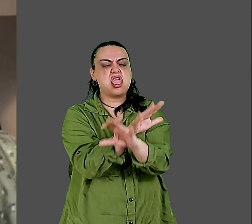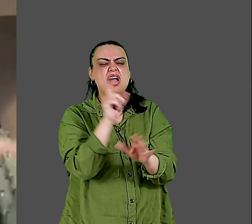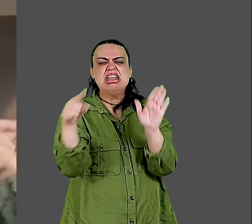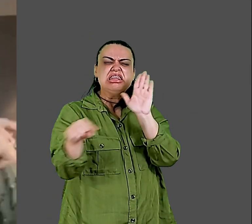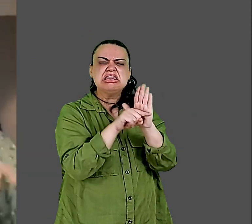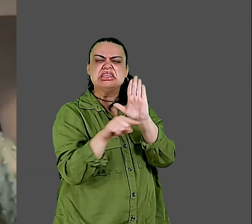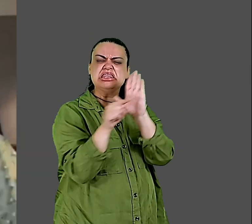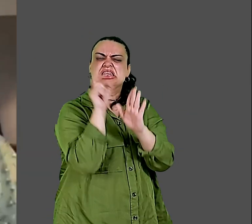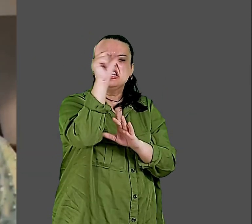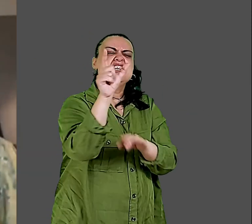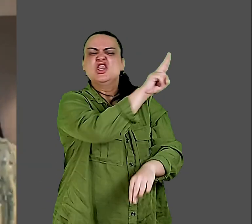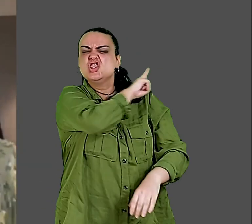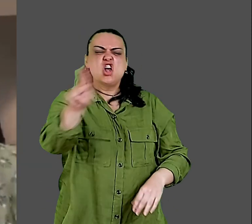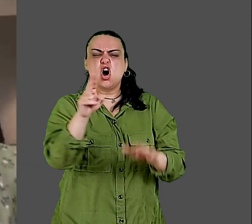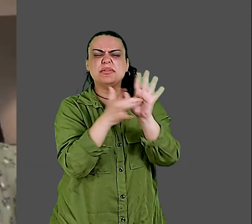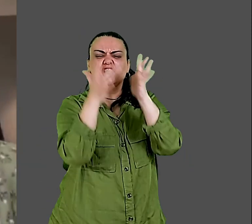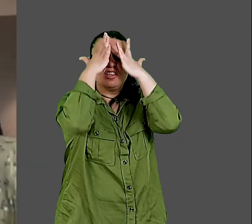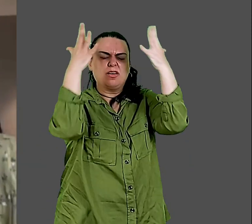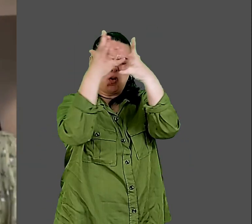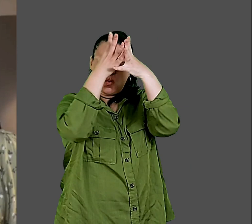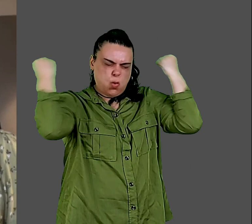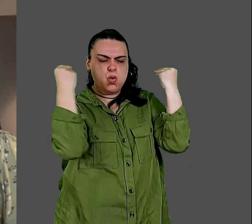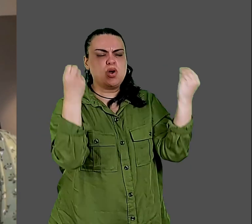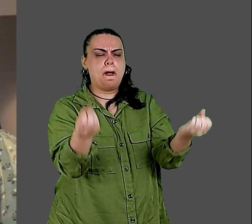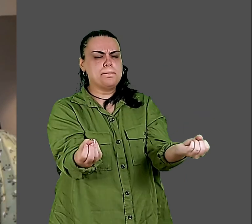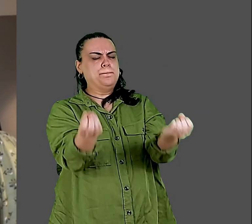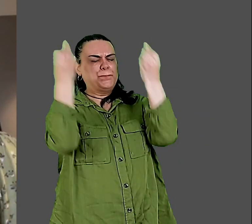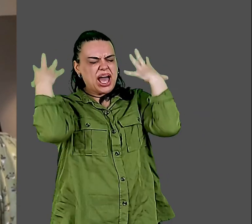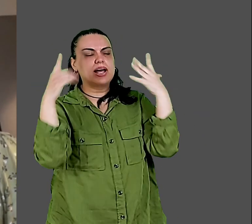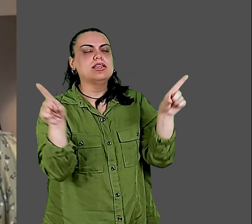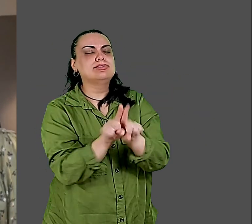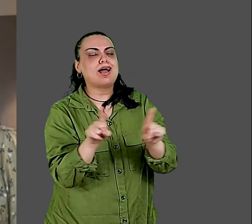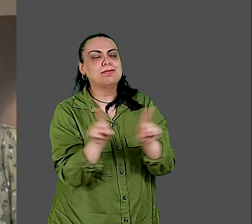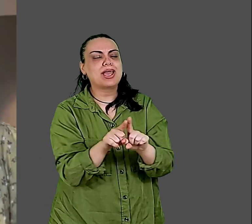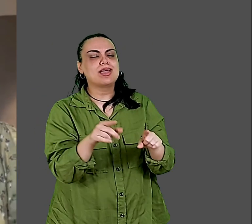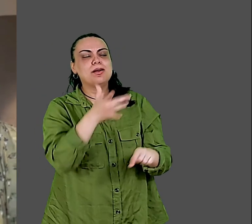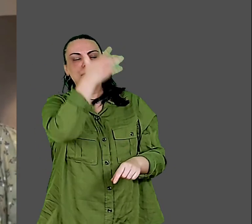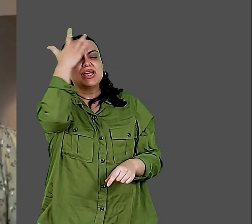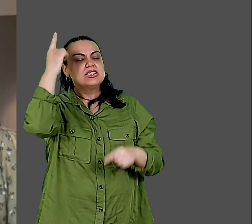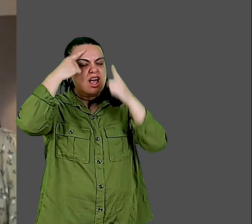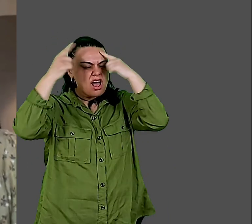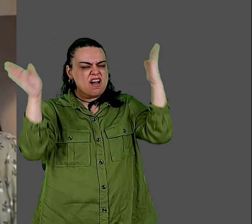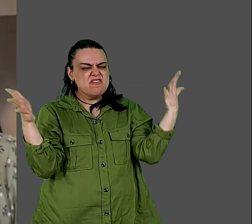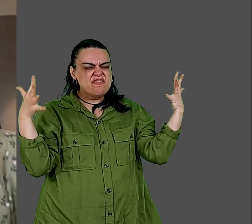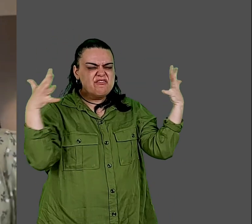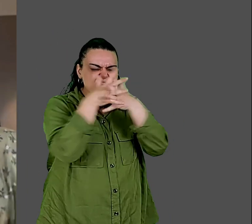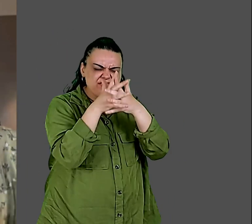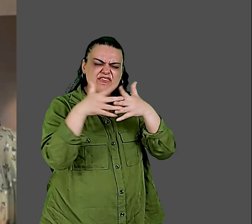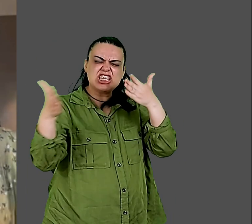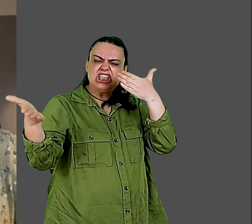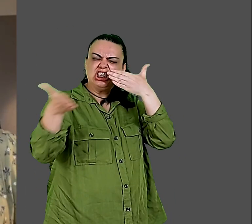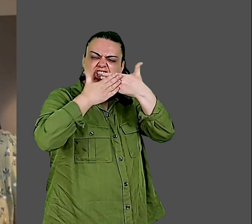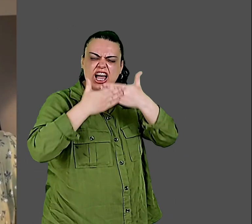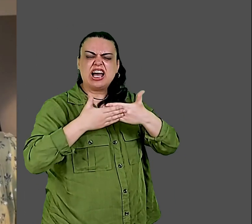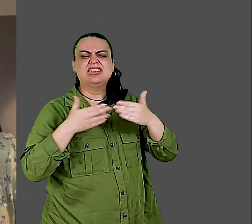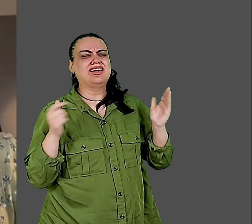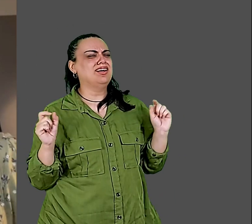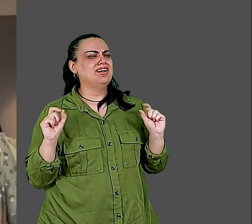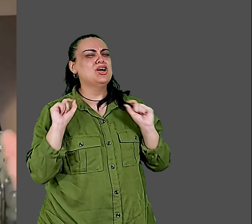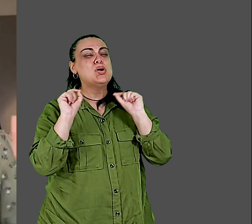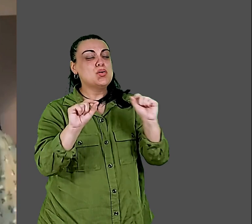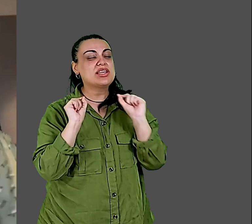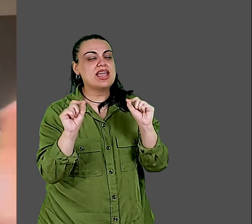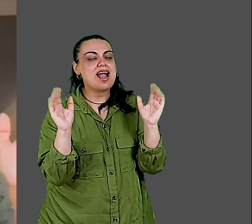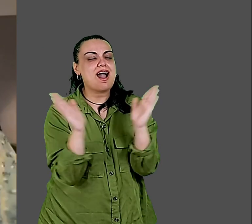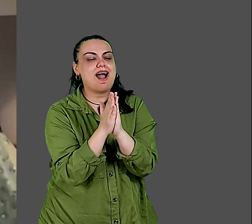agora em nome de Jesus dessa mente. Espírito de cauterização, mente bloqueada, tu não és mais forte do que a